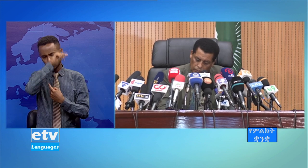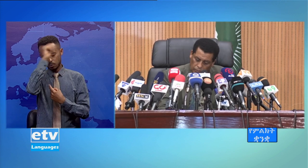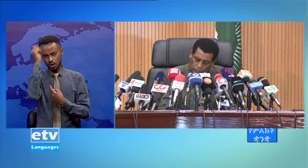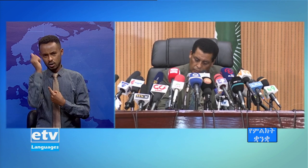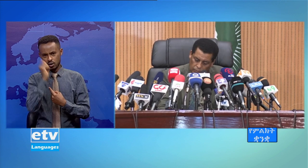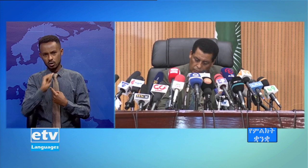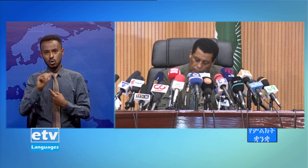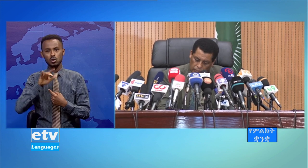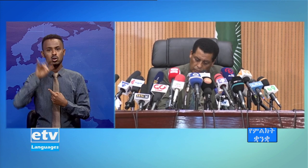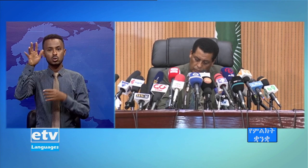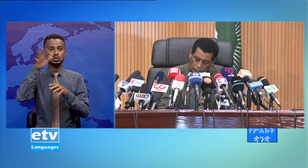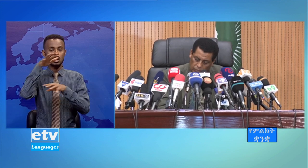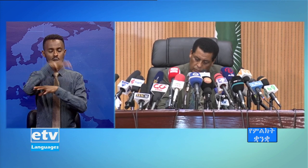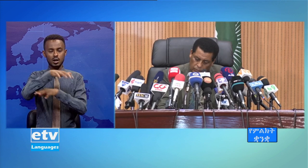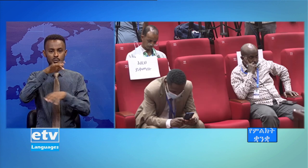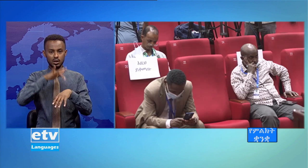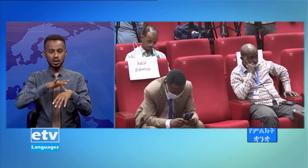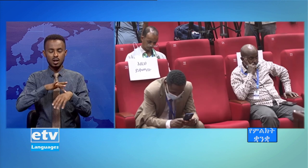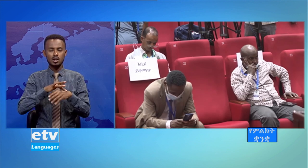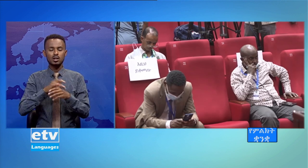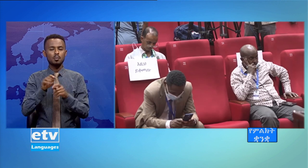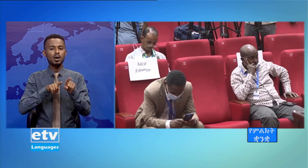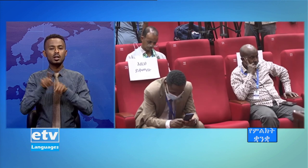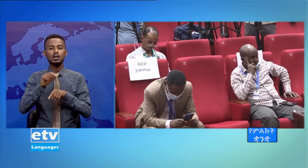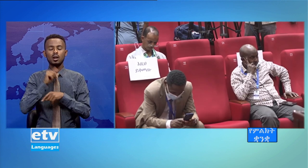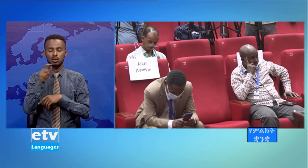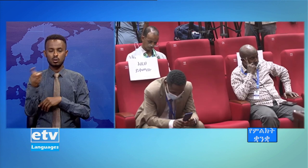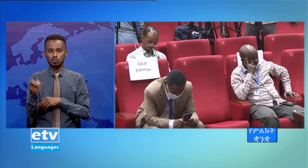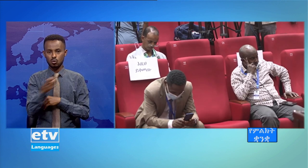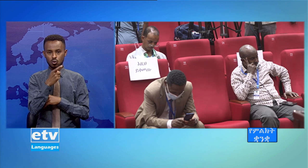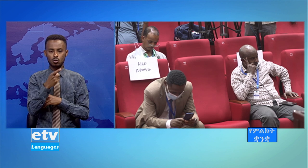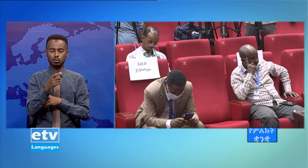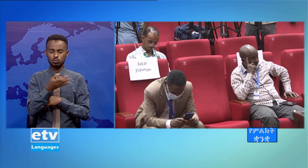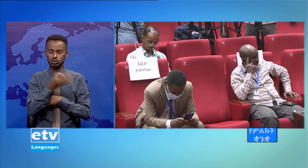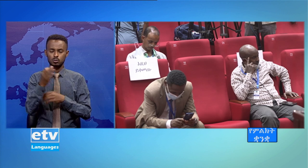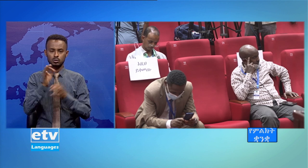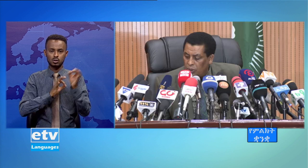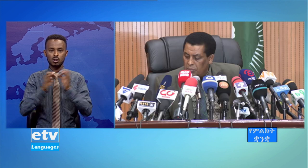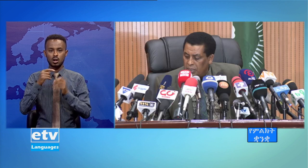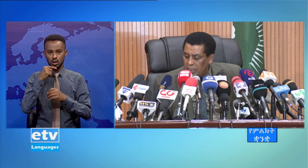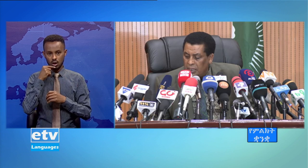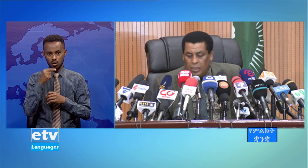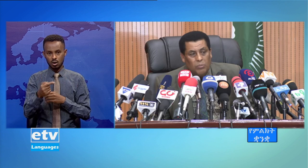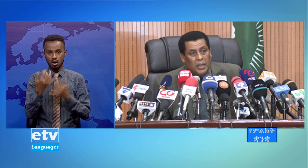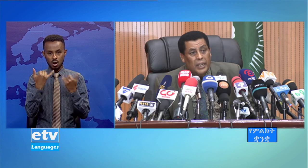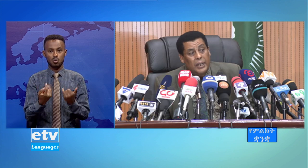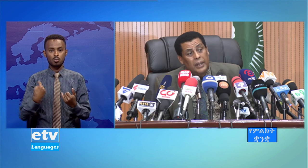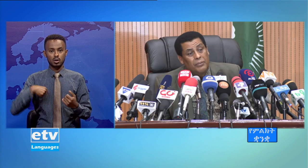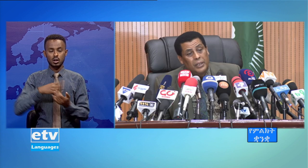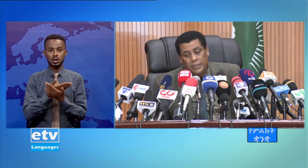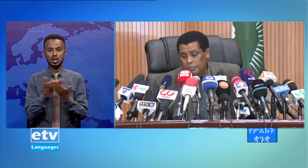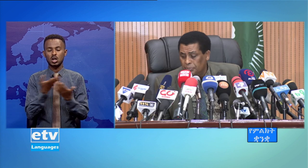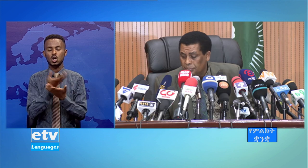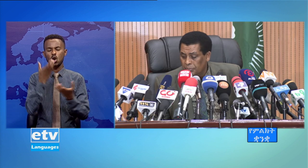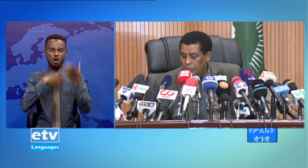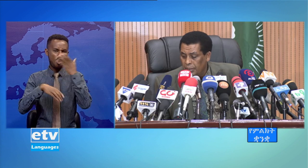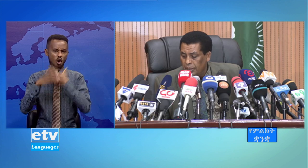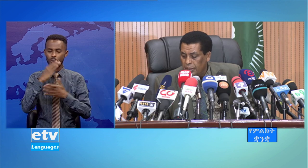በማንኛውም የውጭ ጣልቃ ገብነት ላይ የማትደራደር መሆኑን አጽንኦት ሰጥተው ተናግረዋል። አሁንም እኛ ነገሩን ማጋጋል